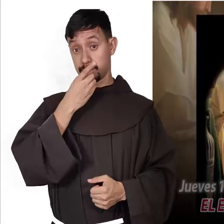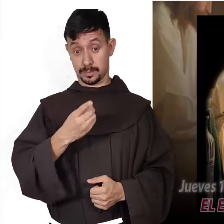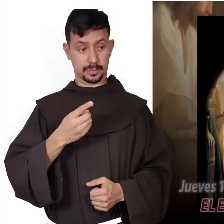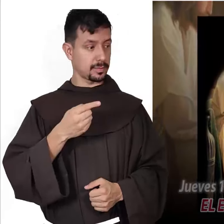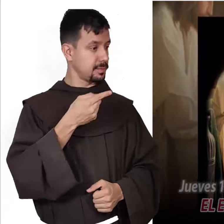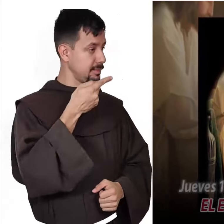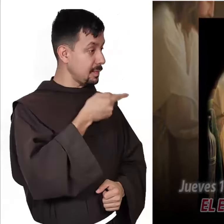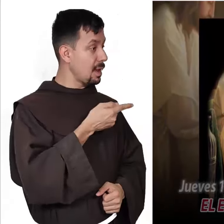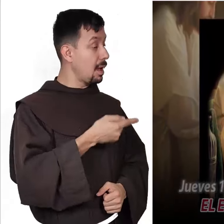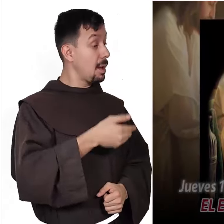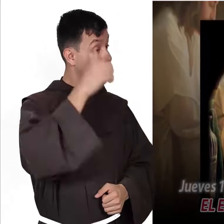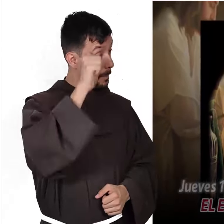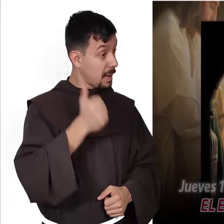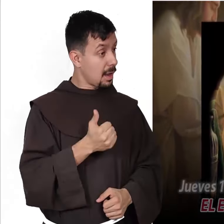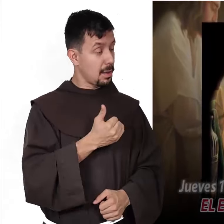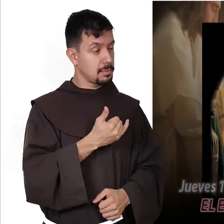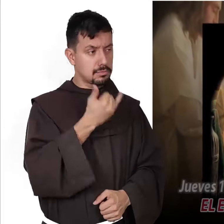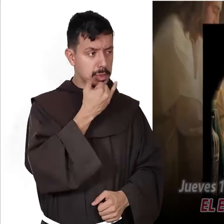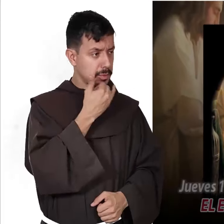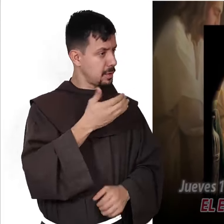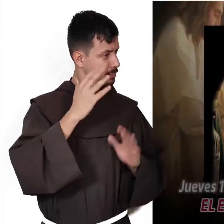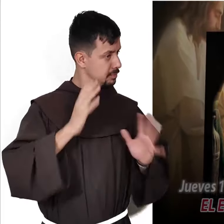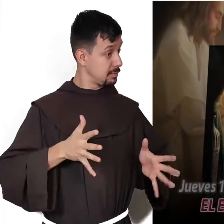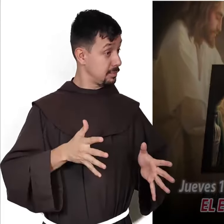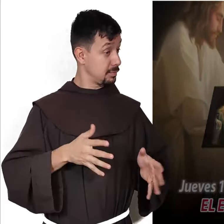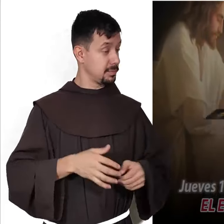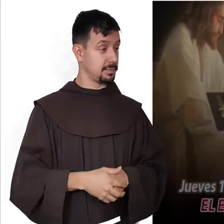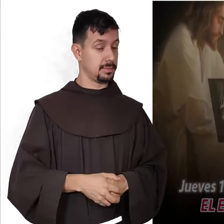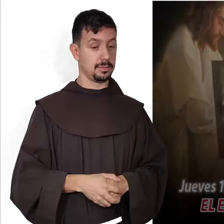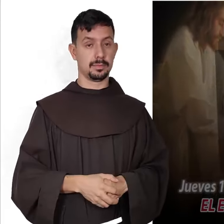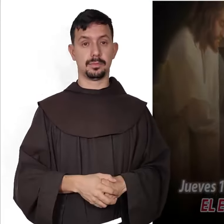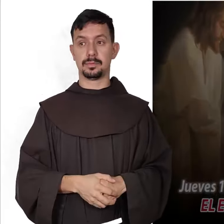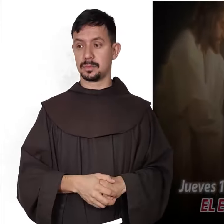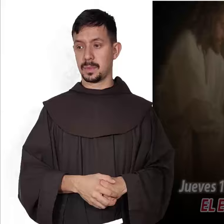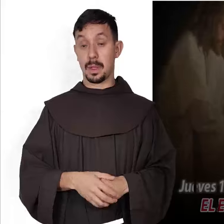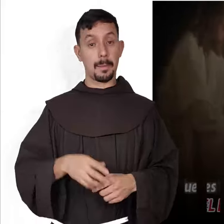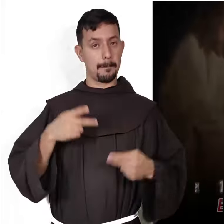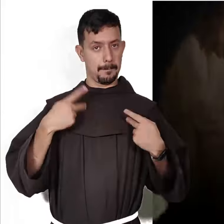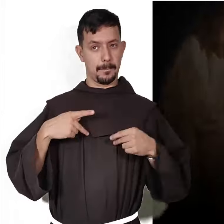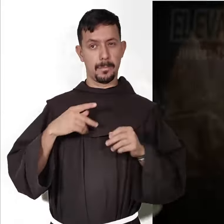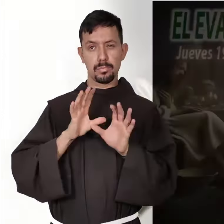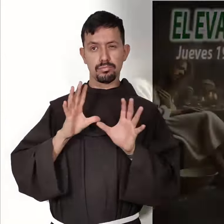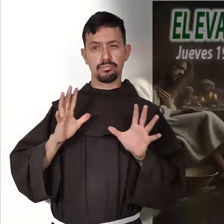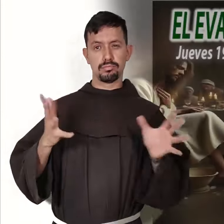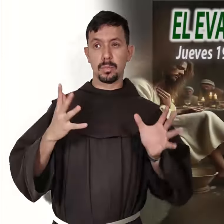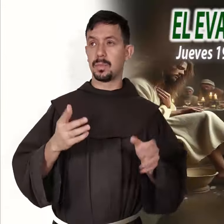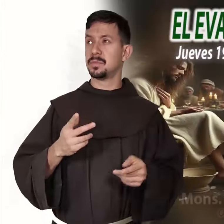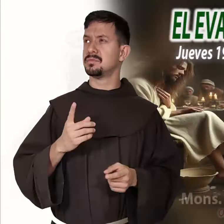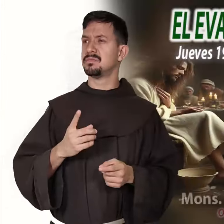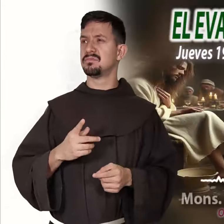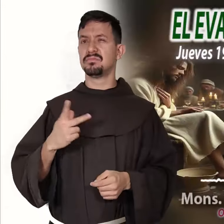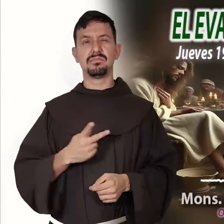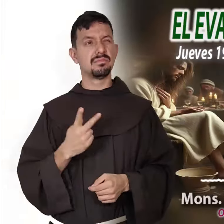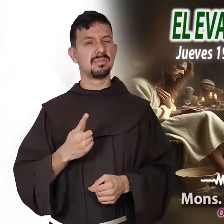ama. Luego le dijo a la mujer: tus pecados te han quedado perdonados. Los invitados